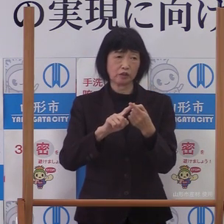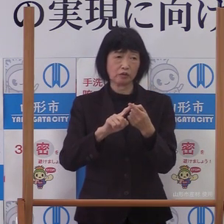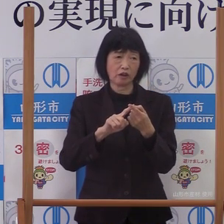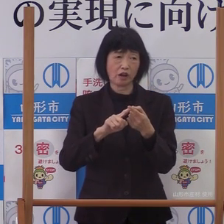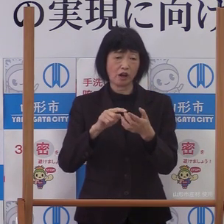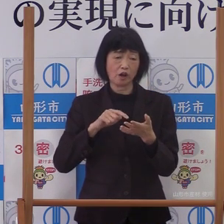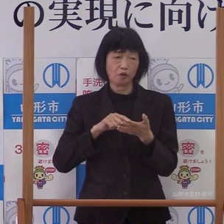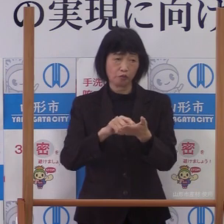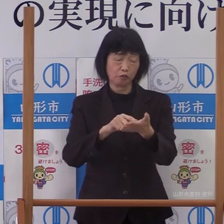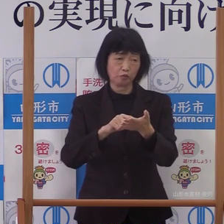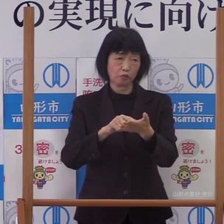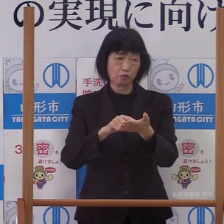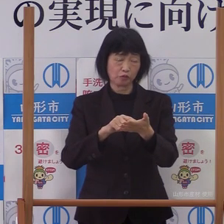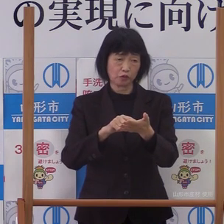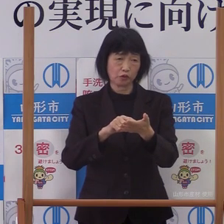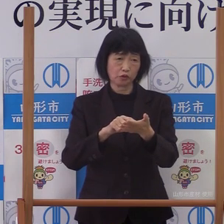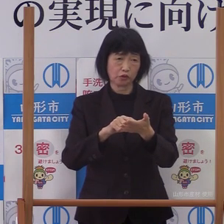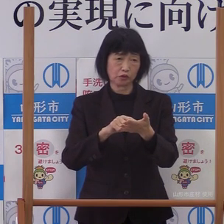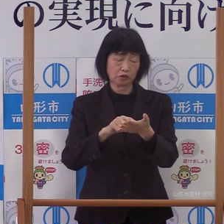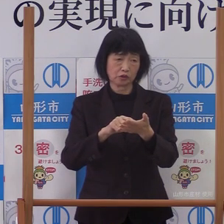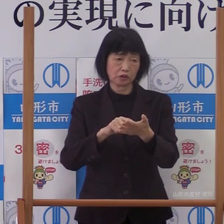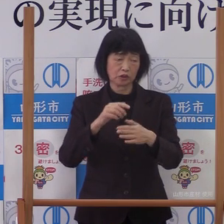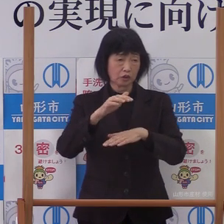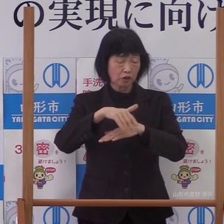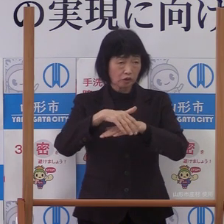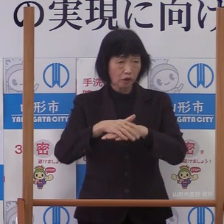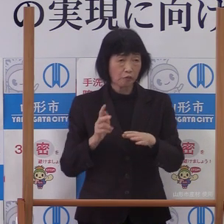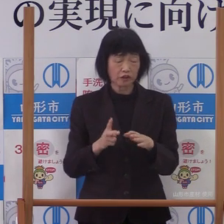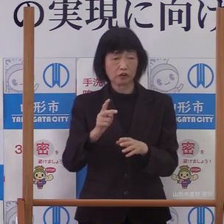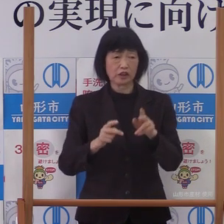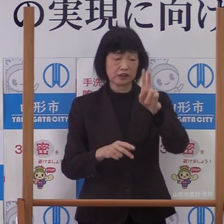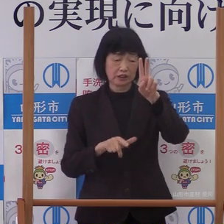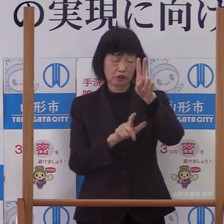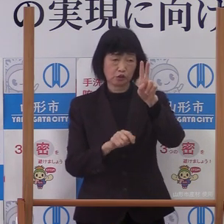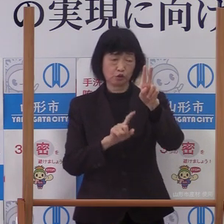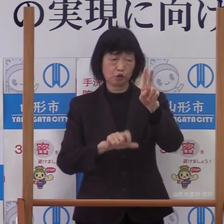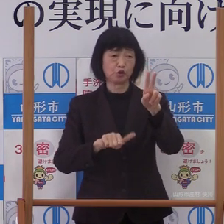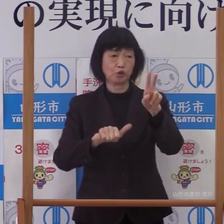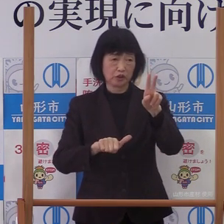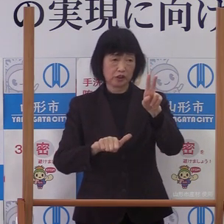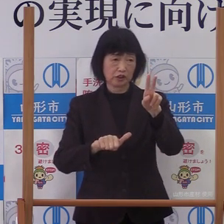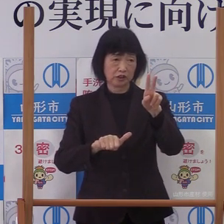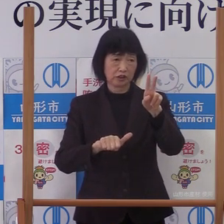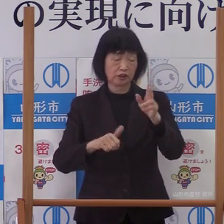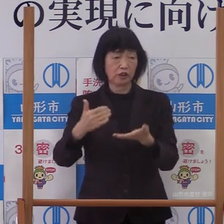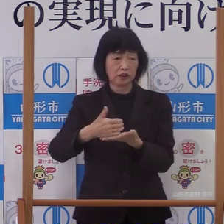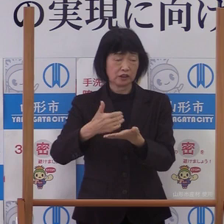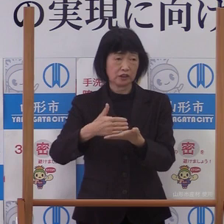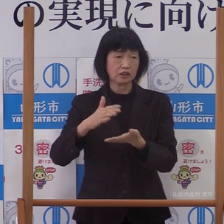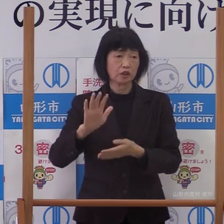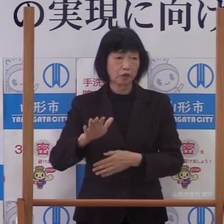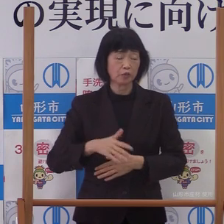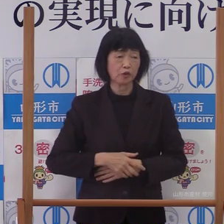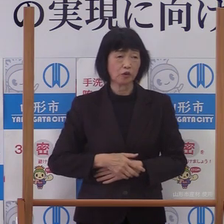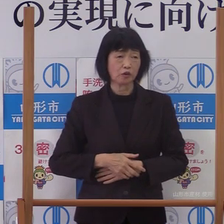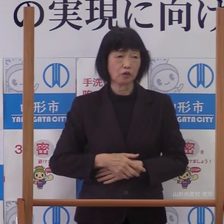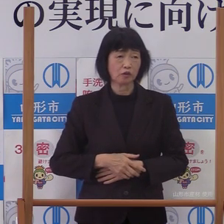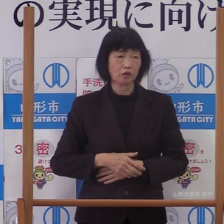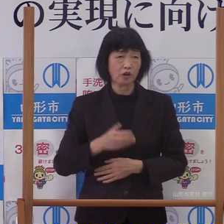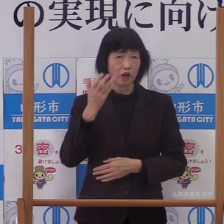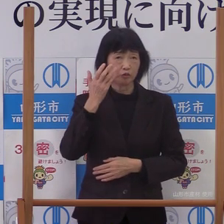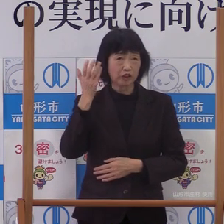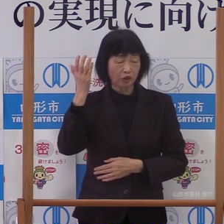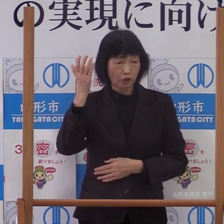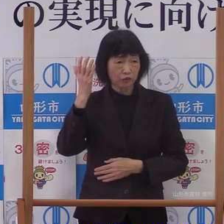末頃までに募集かけて、これ公務時期っていうのは、おそらくできるだけ早い時期っていうことだと思うんですけども、見込みとしては3